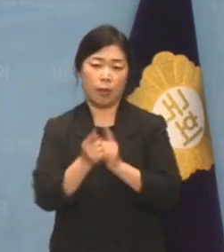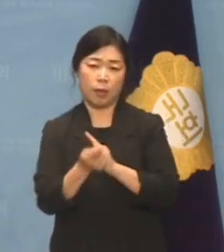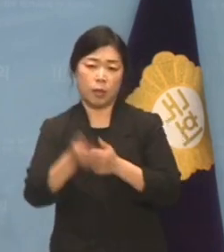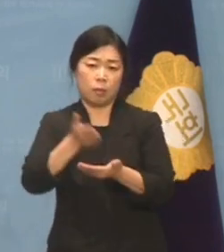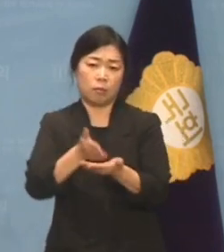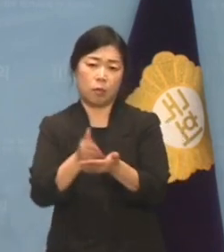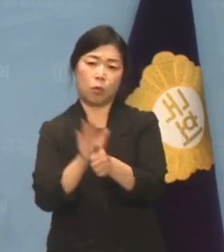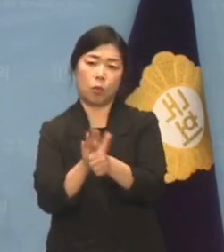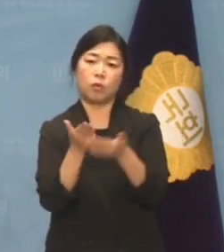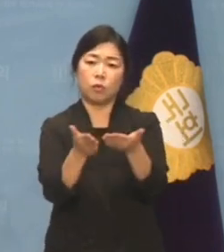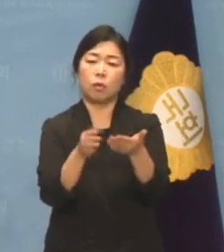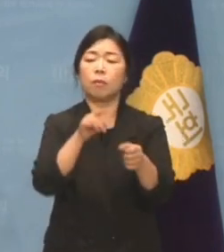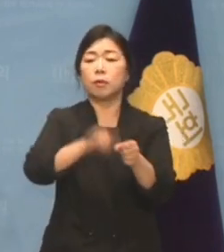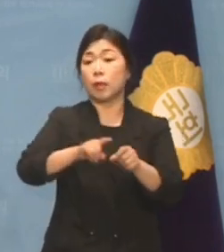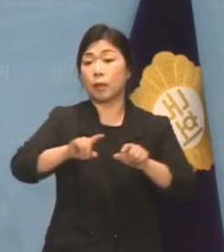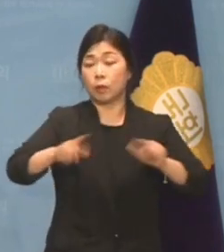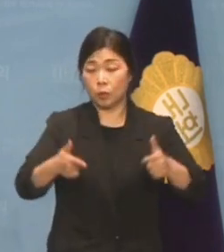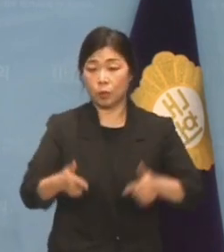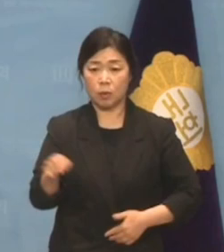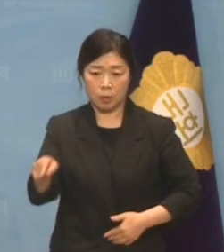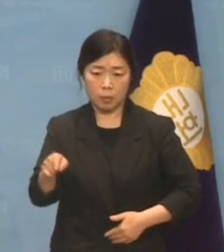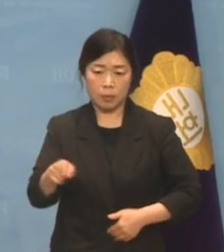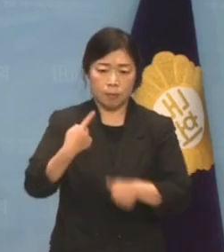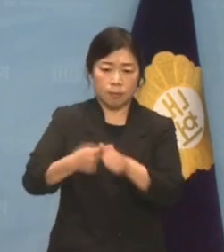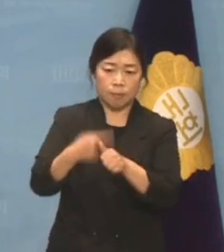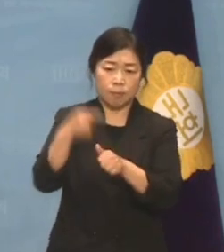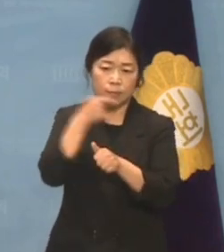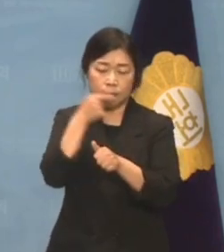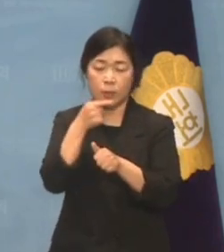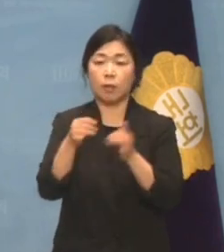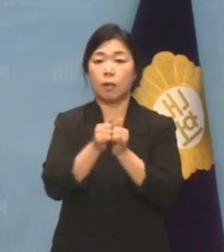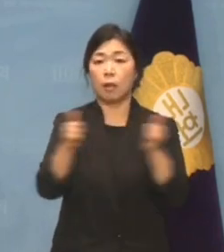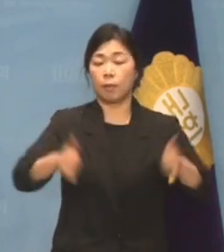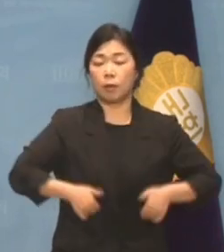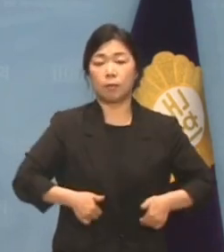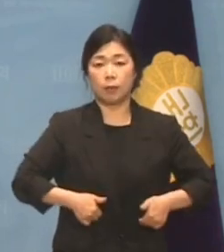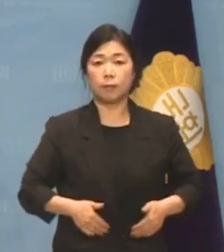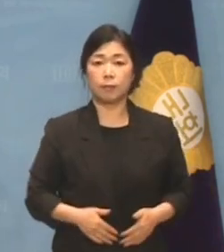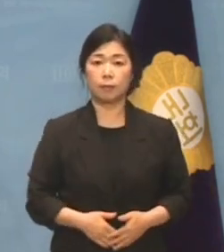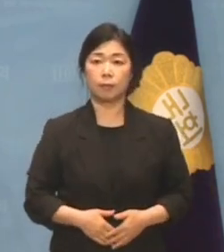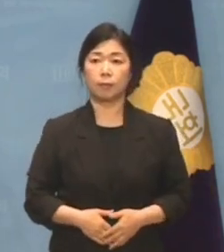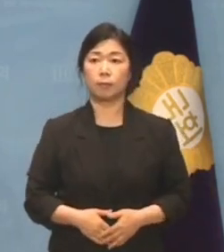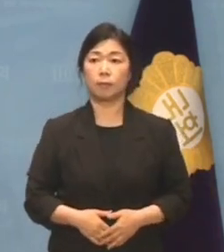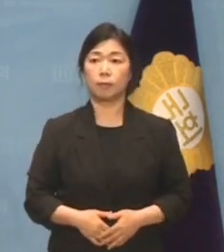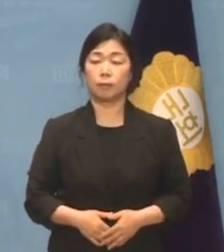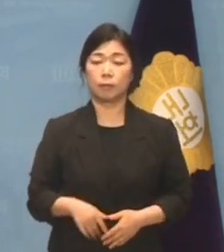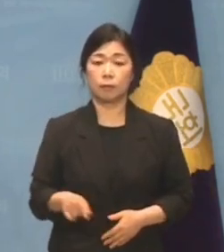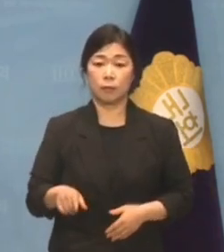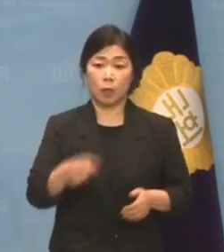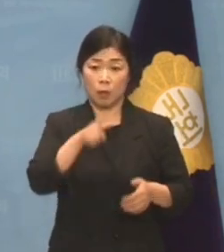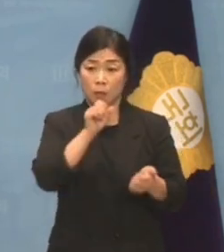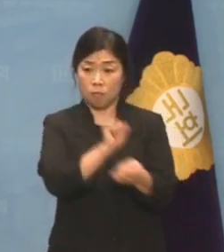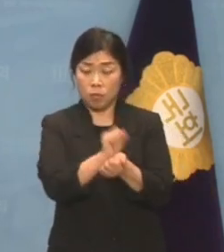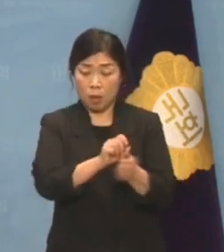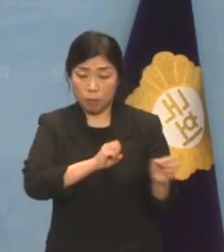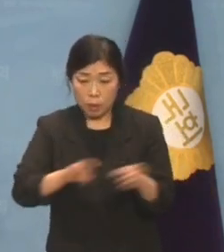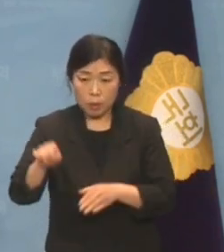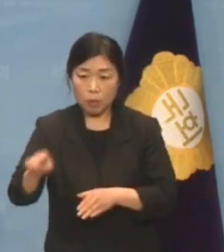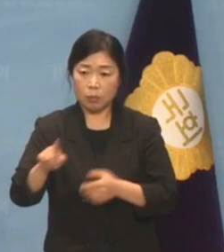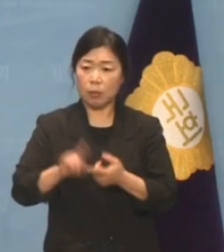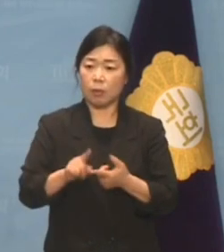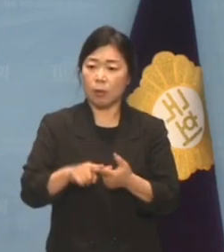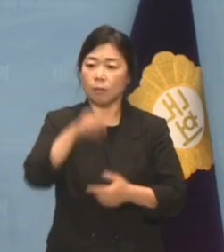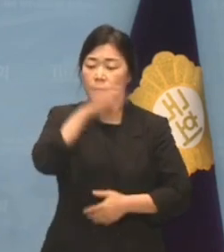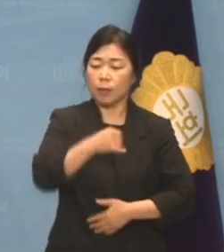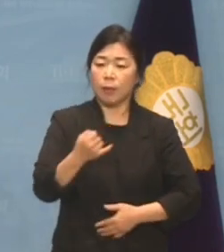원전 전문가가 아닌 오염수 방류에 비판적인 전문가들로 구성해야 한다. 후쿠시마 방사성 오염수 방류에